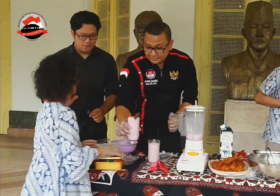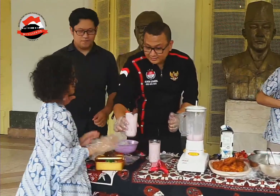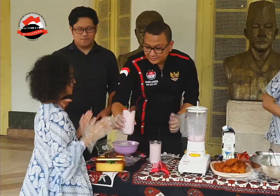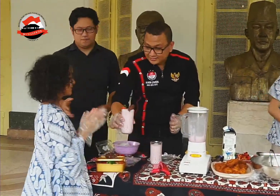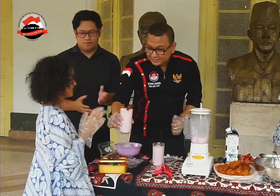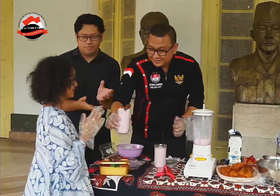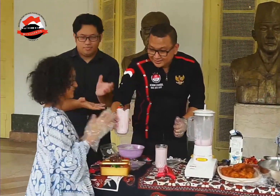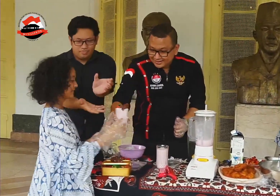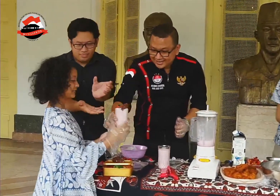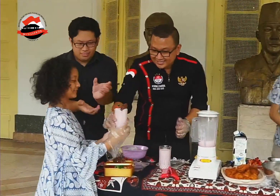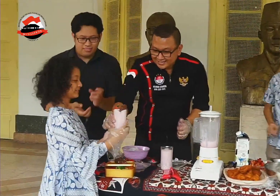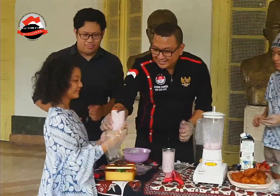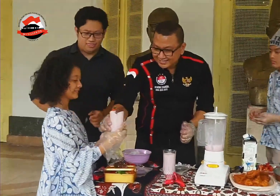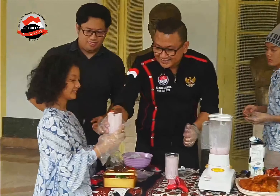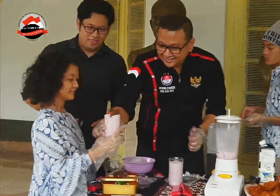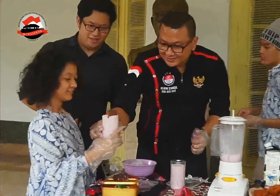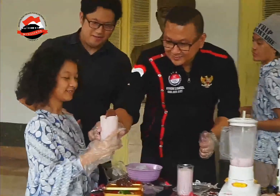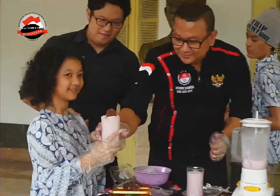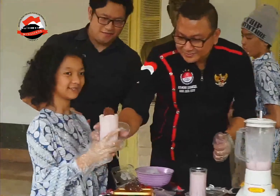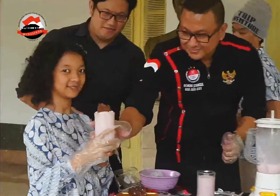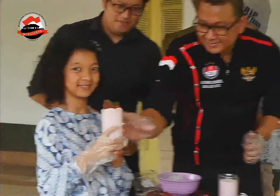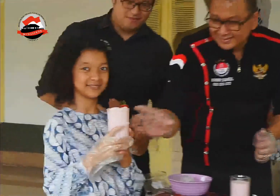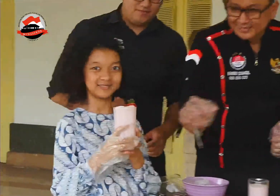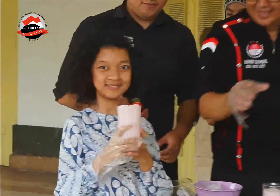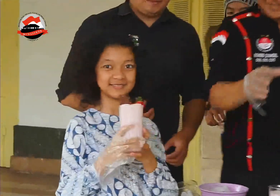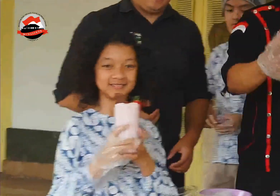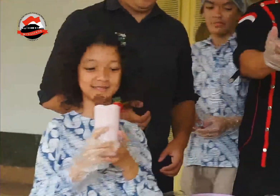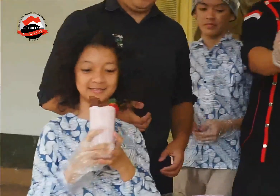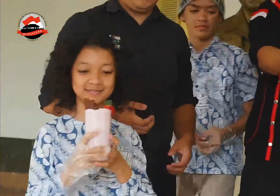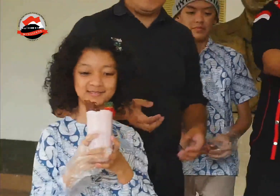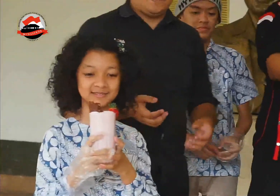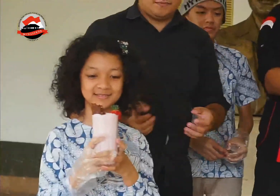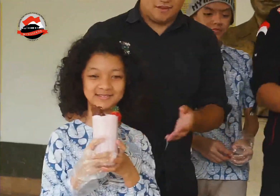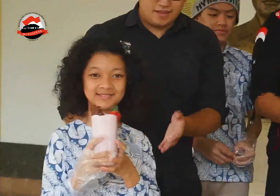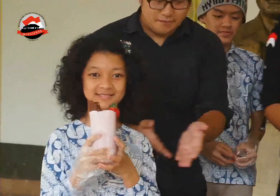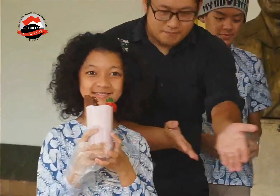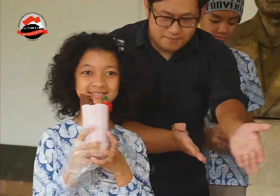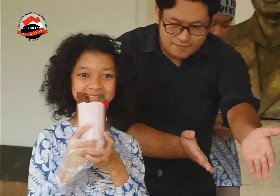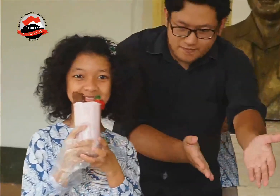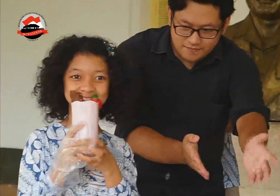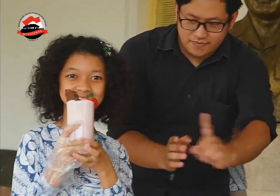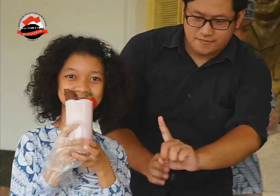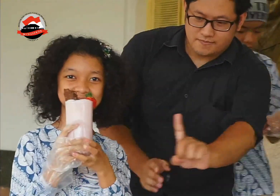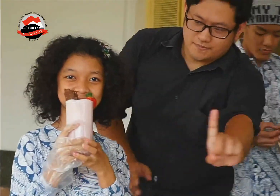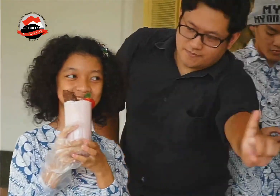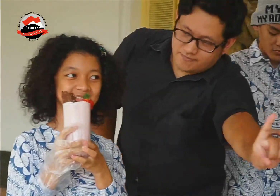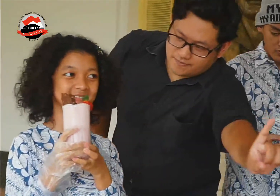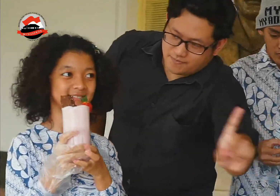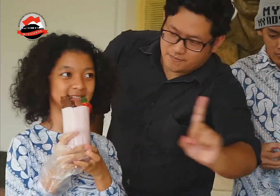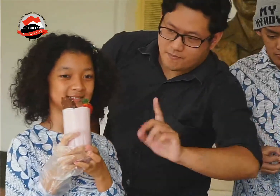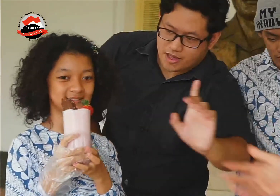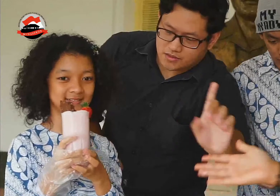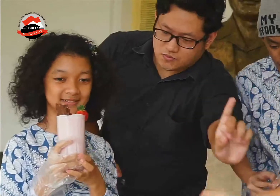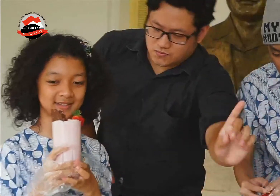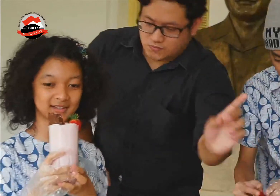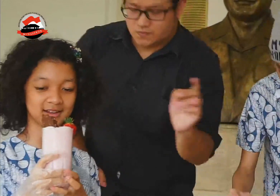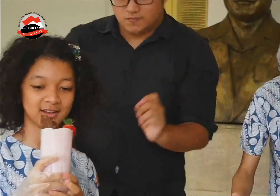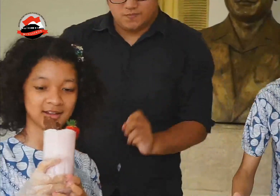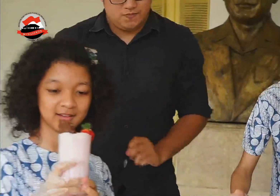situ. Kasih lihat ke situ. Kasih lihat ke depan. Kasih lihat ke Maju depan. Lagi, Nada. Maju kayak lagi. Gitu